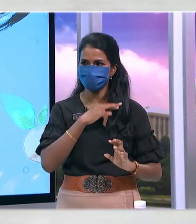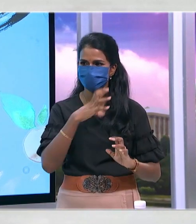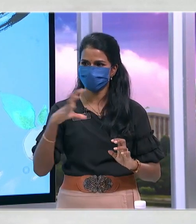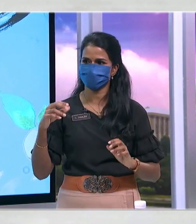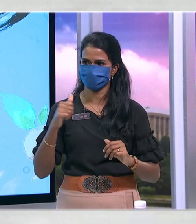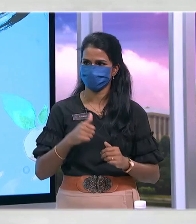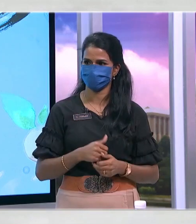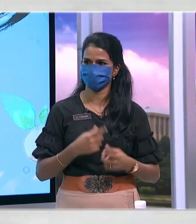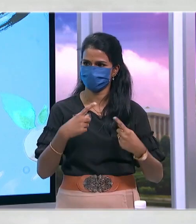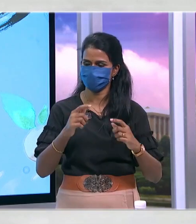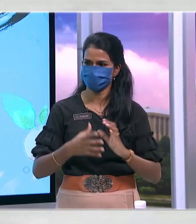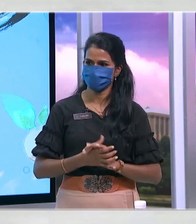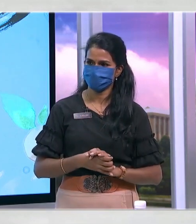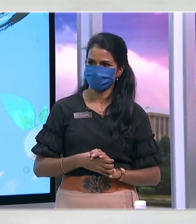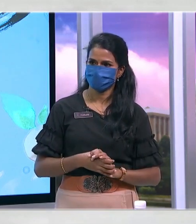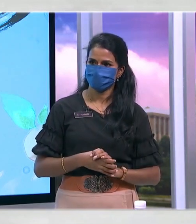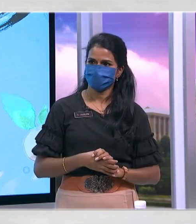Rucwa, okey. Cuba, Ma.